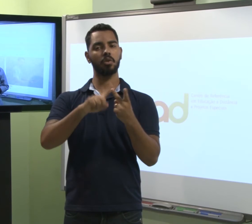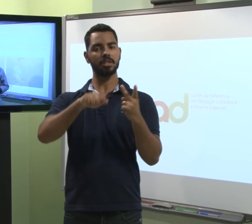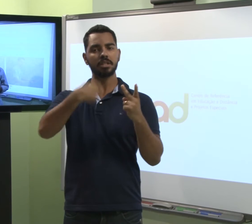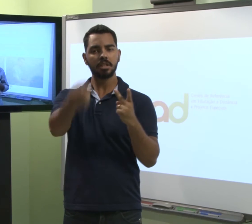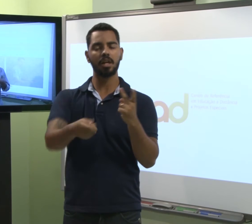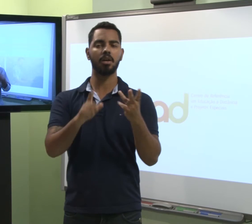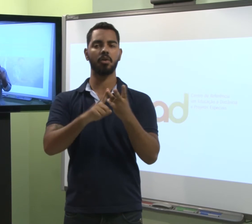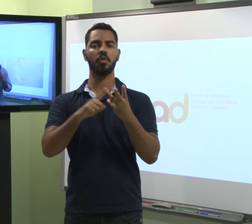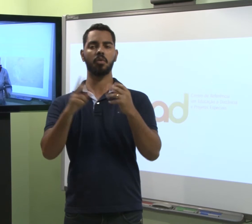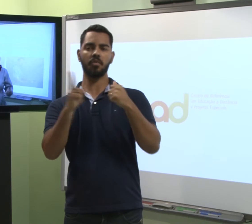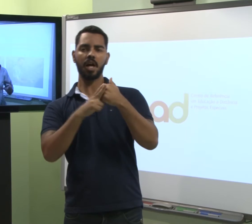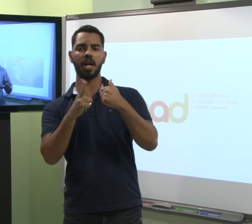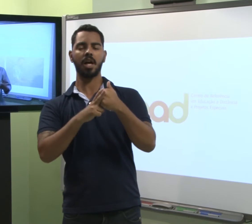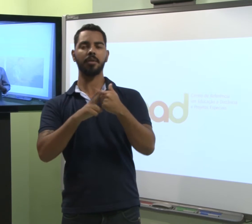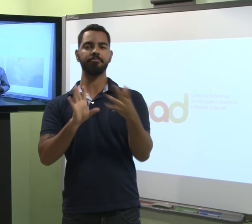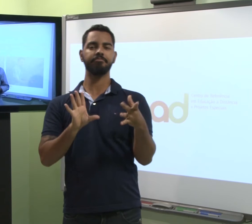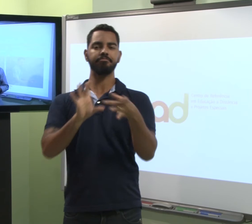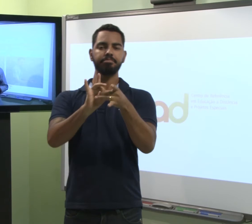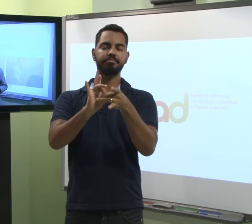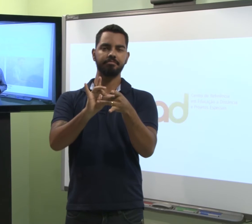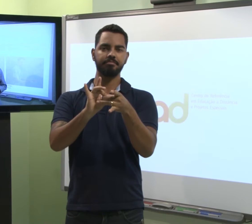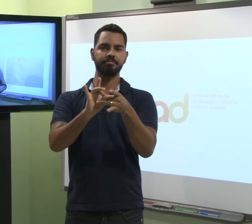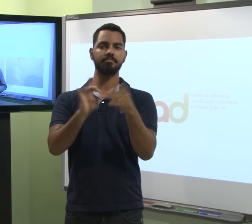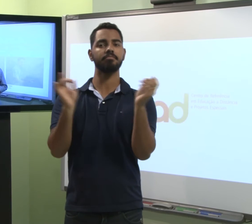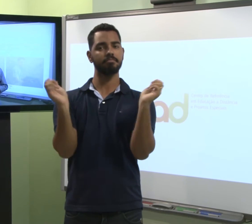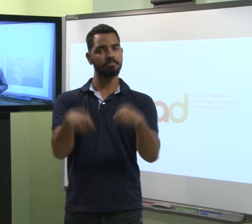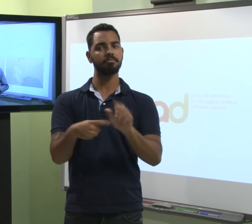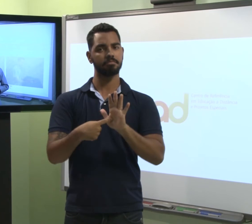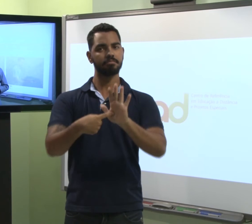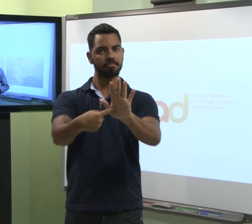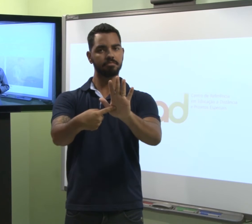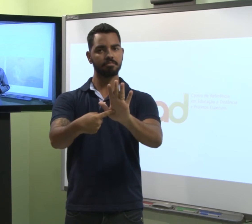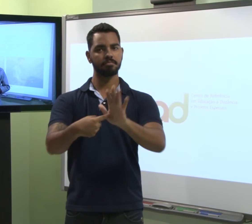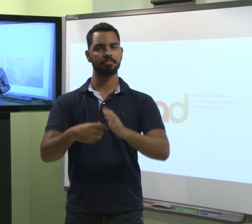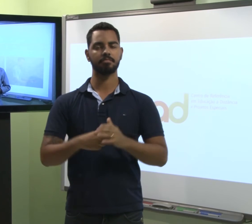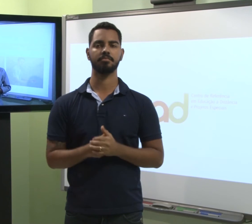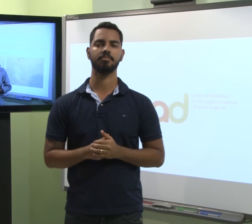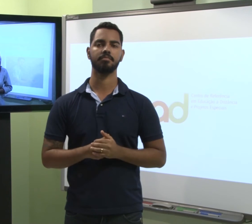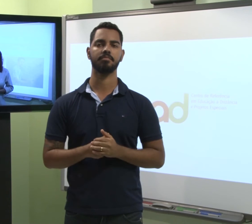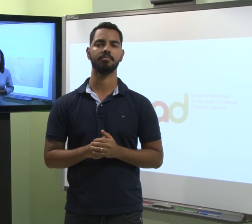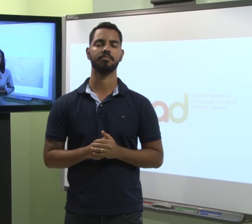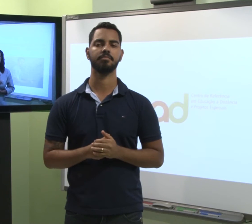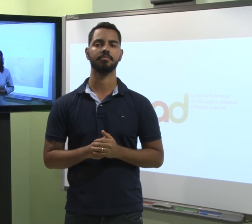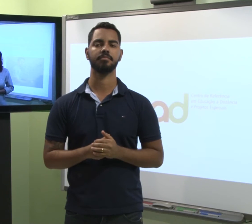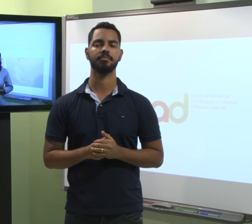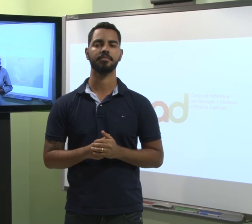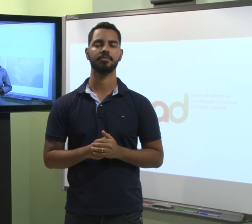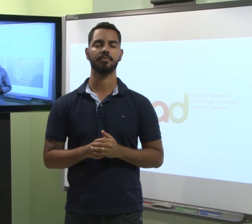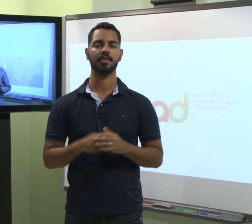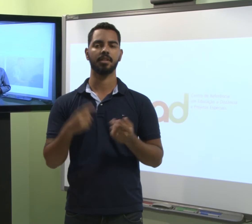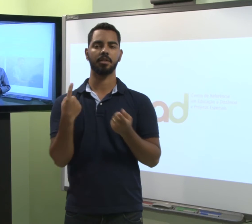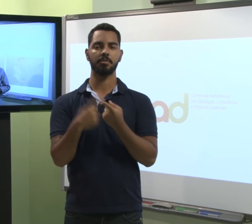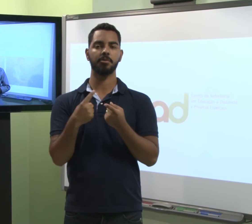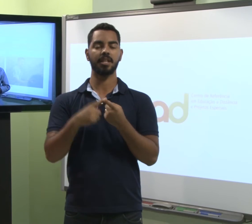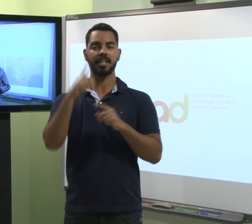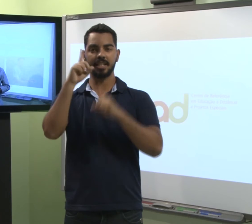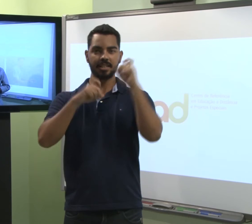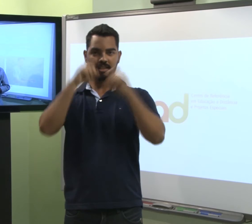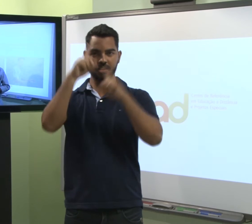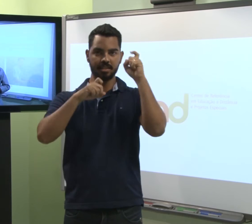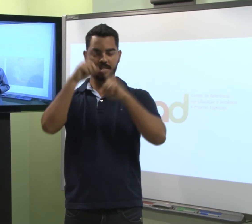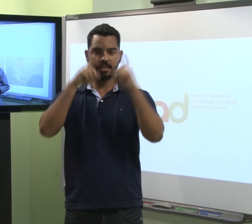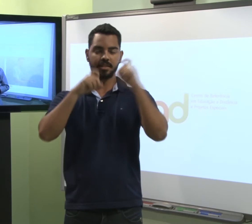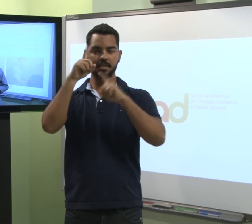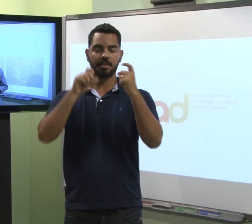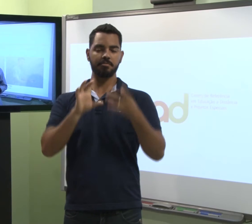ação, ele vai ser largamente enriquecido por essa informação complementar, que são das expressões não manuais, que ele